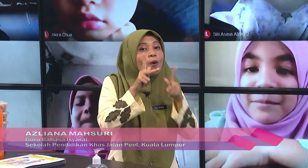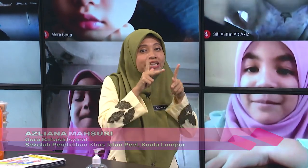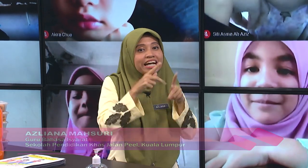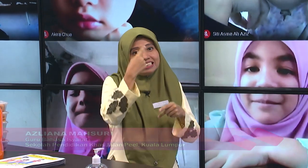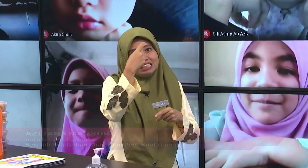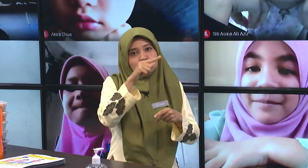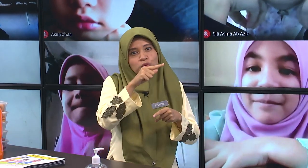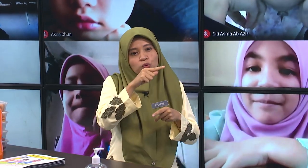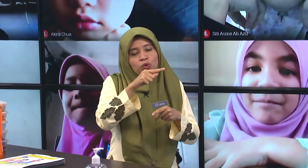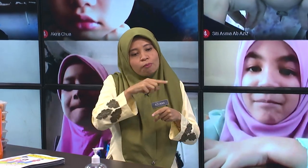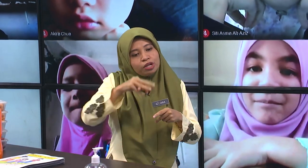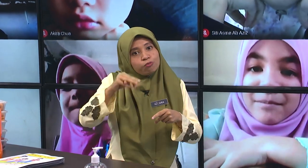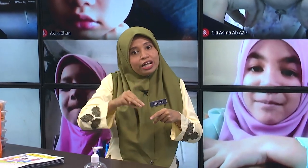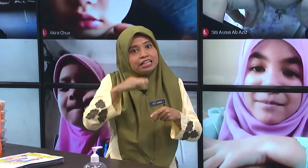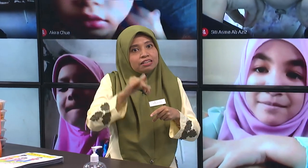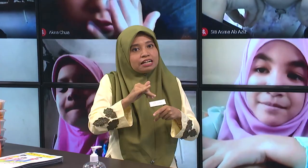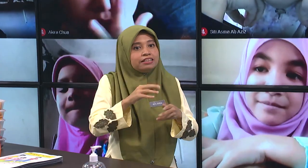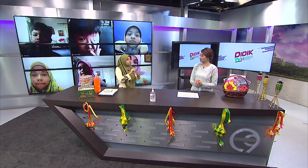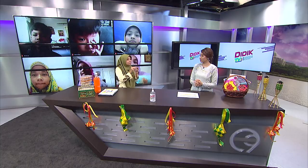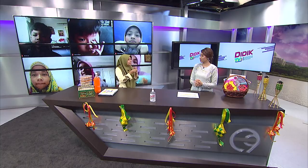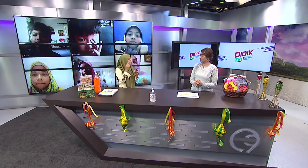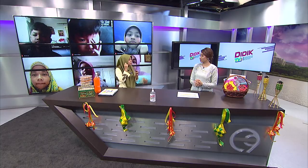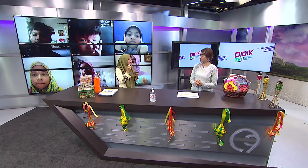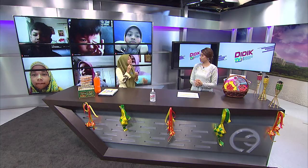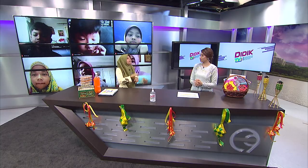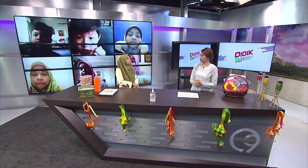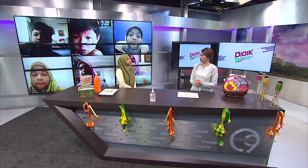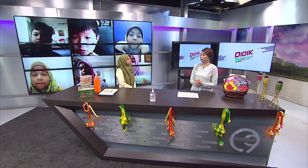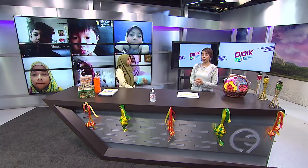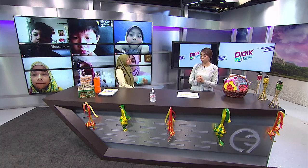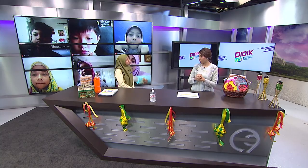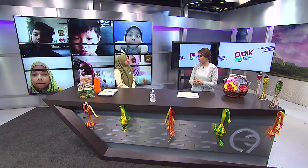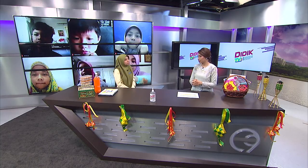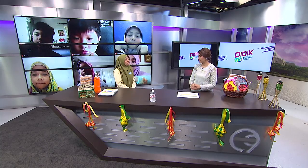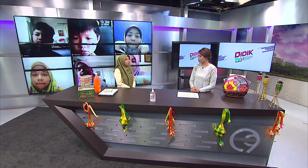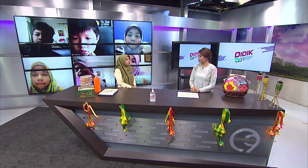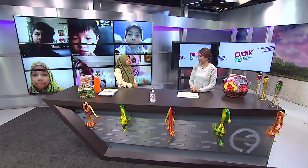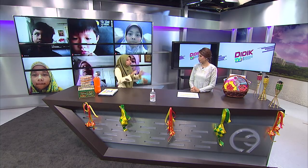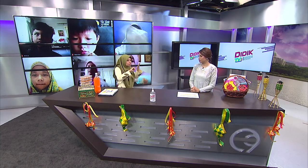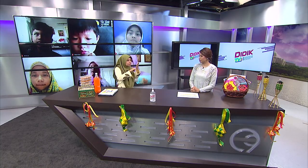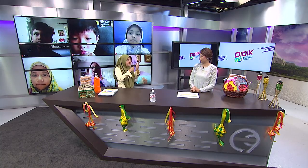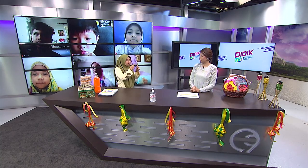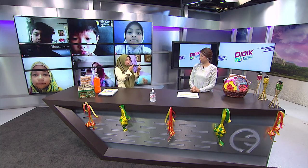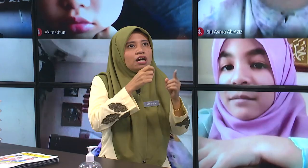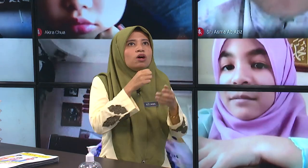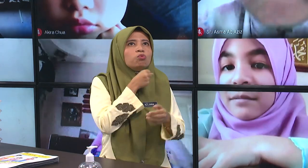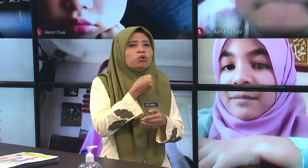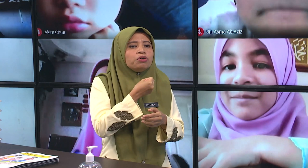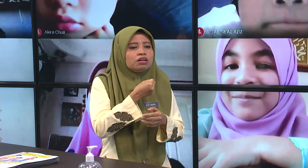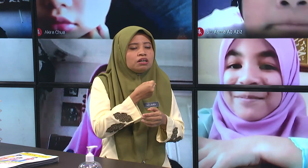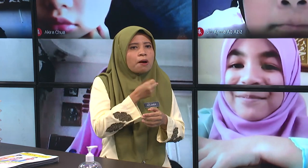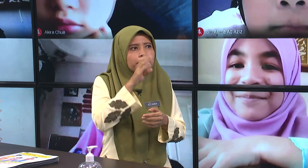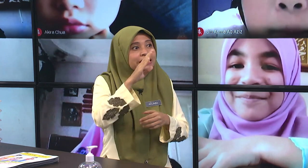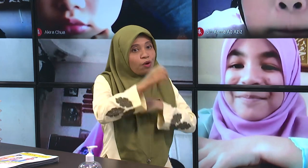kemahiran komunikasi untuk murid-murid yang ada masalah pendengaran lah. Daripada umur berapa? Mula dari